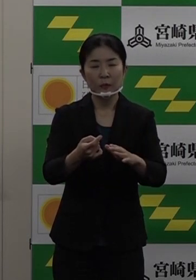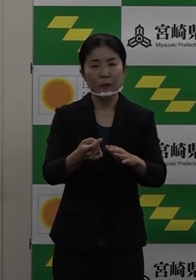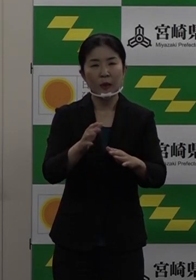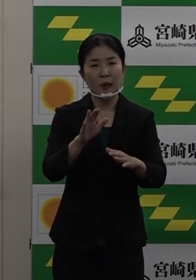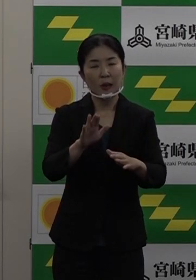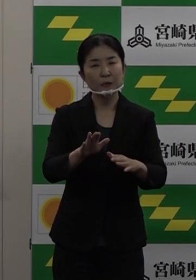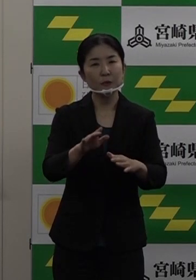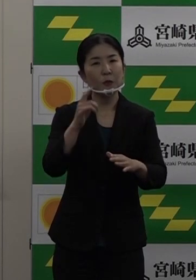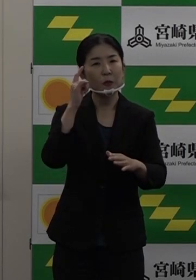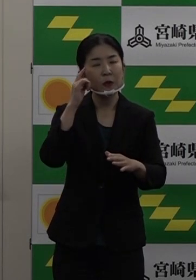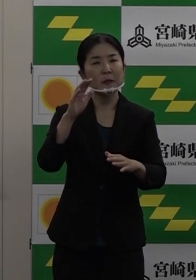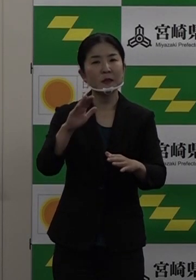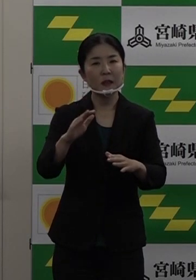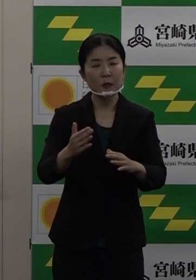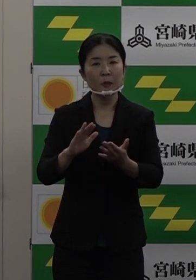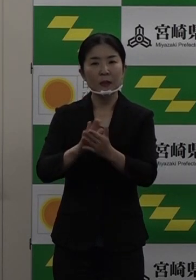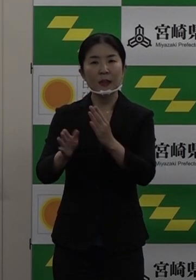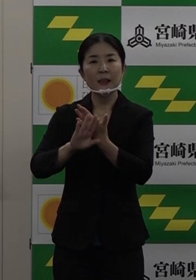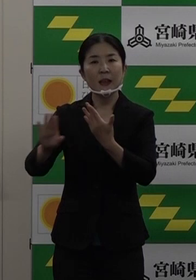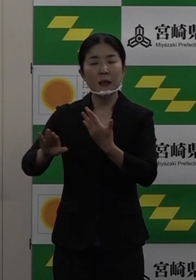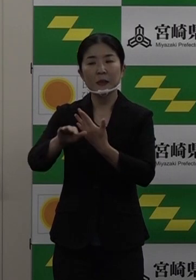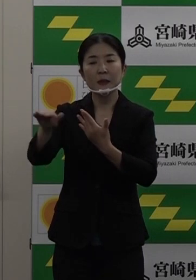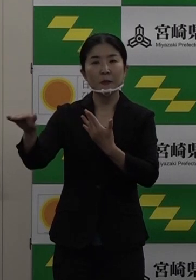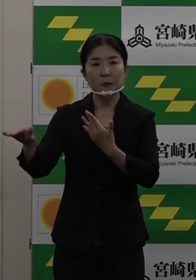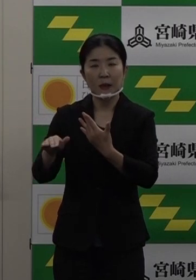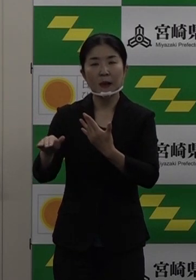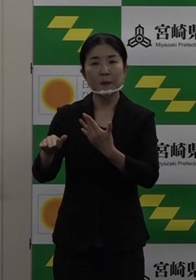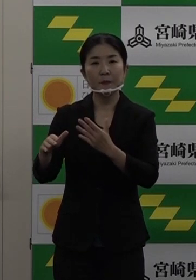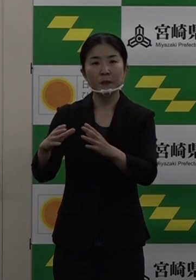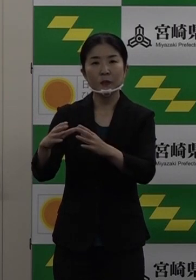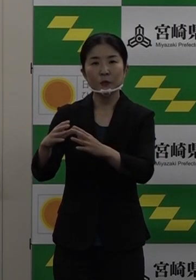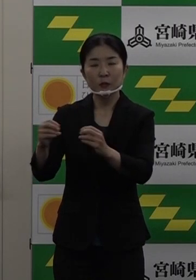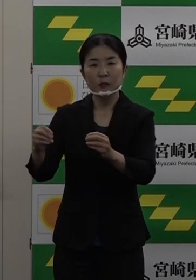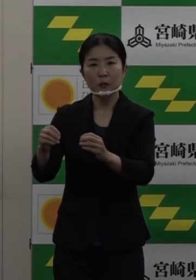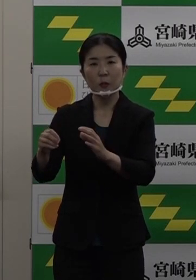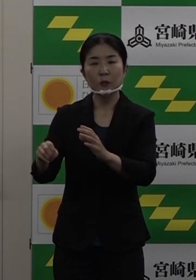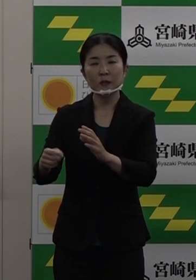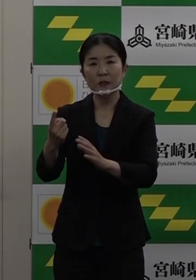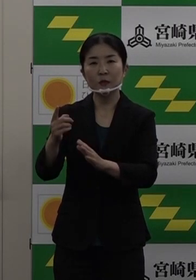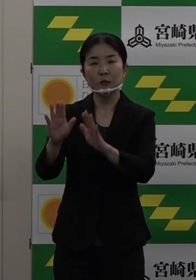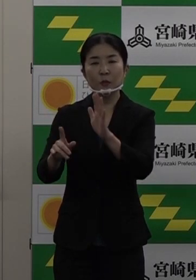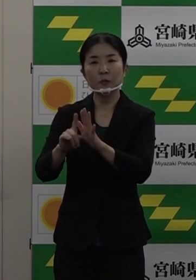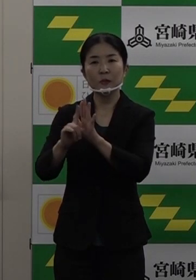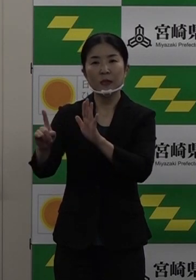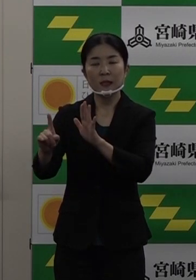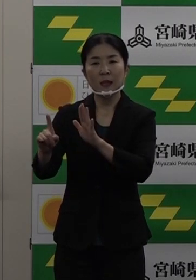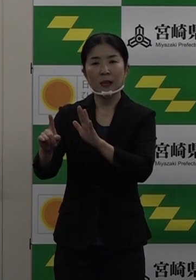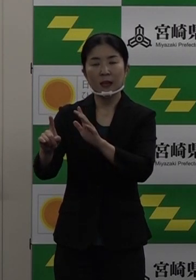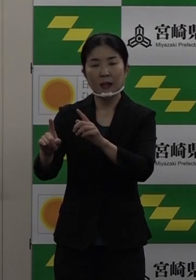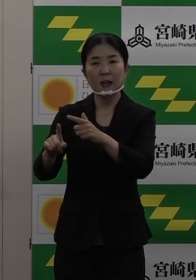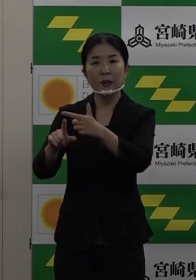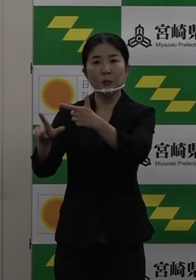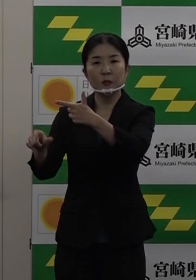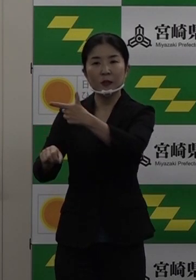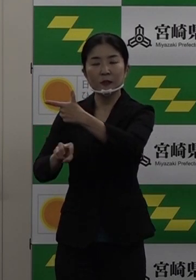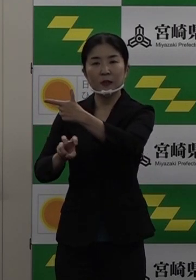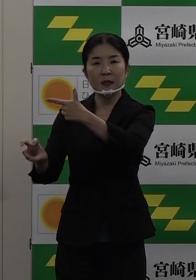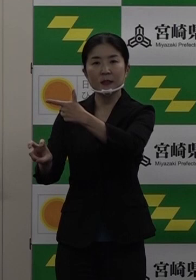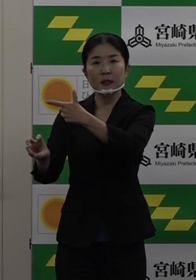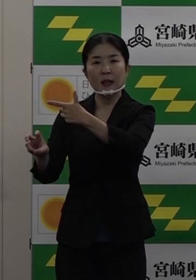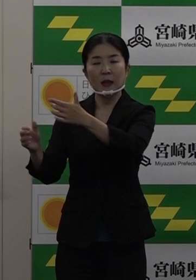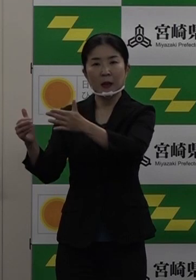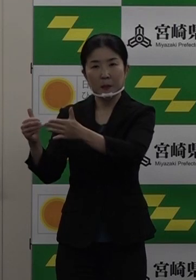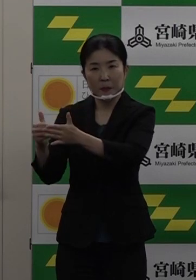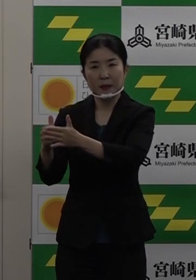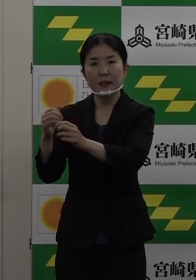ますが、県外はまだまだ国の緊急事態宣言が来月20日までの延長というものが今検